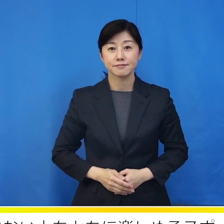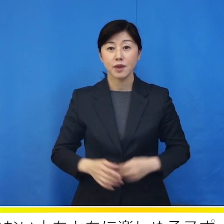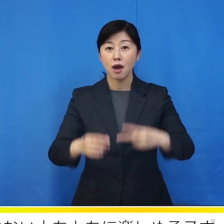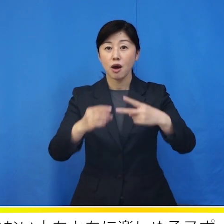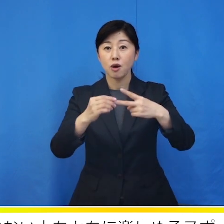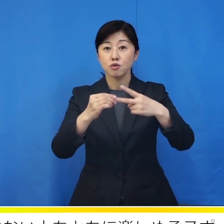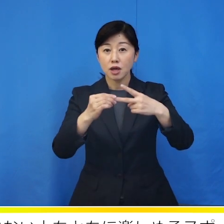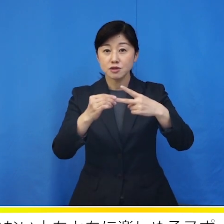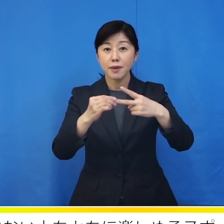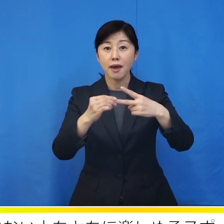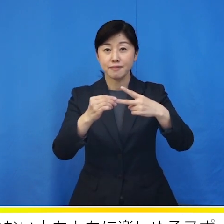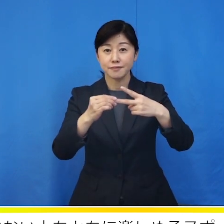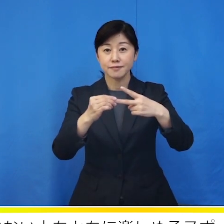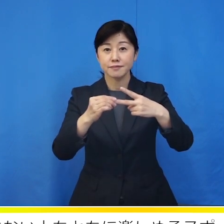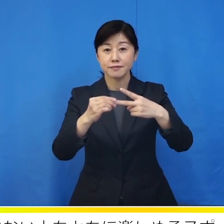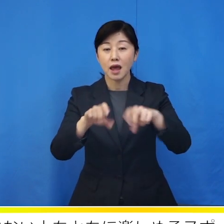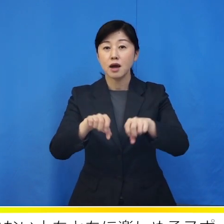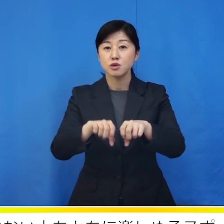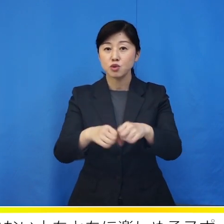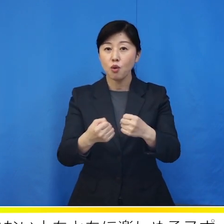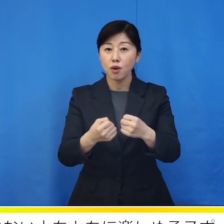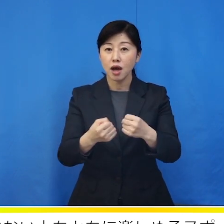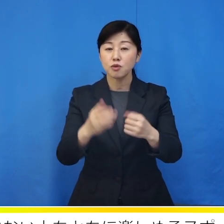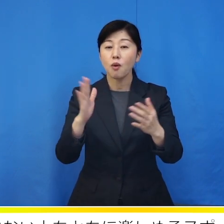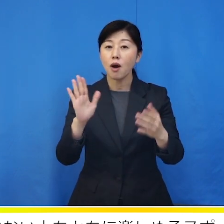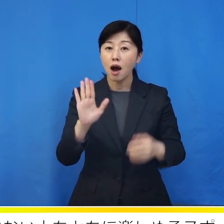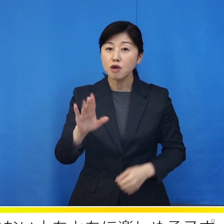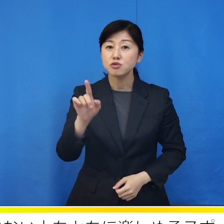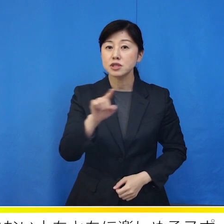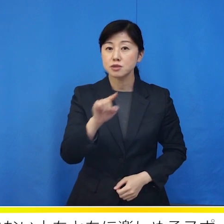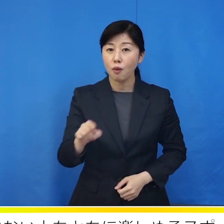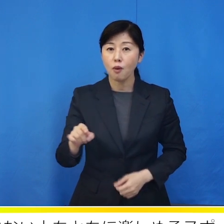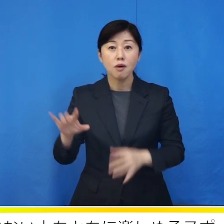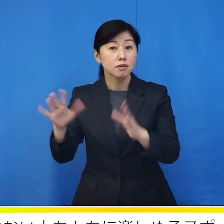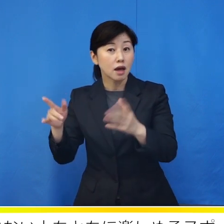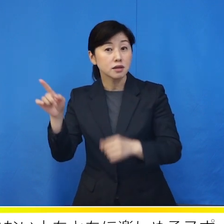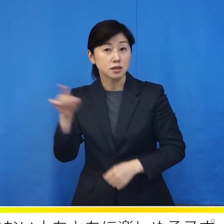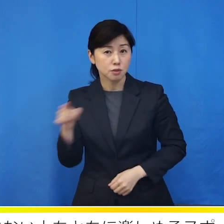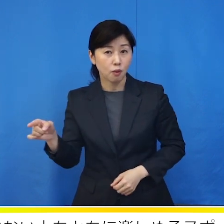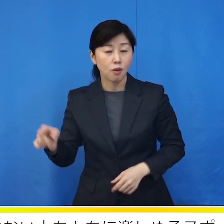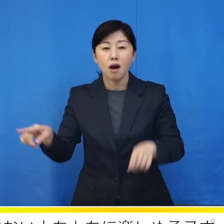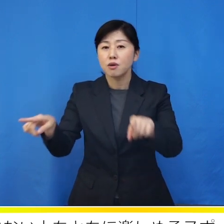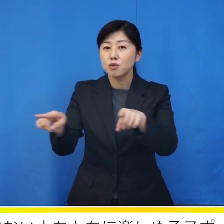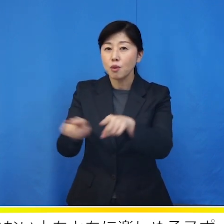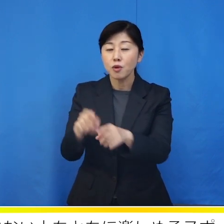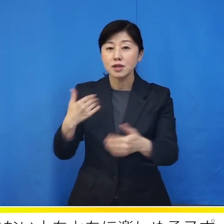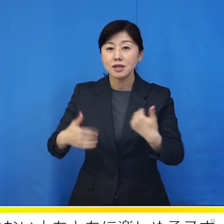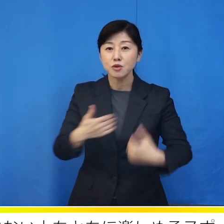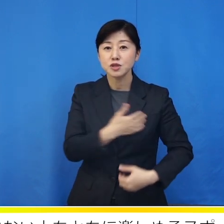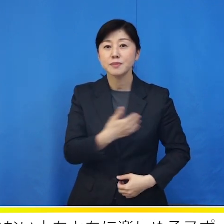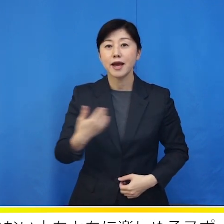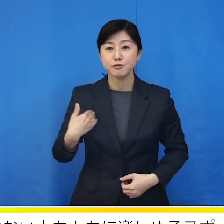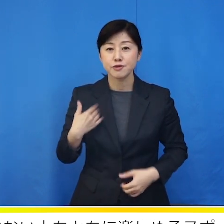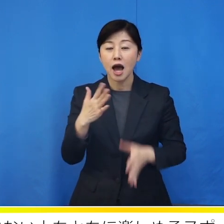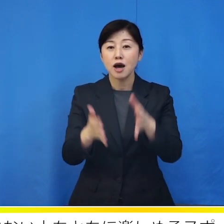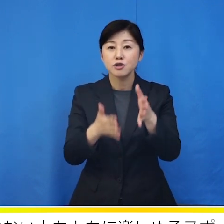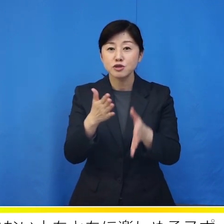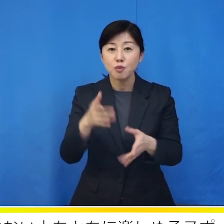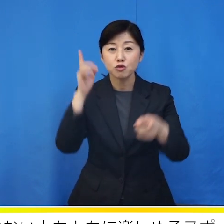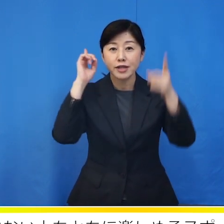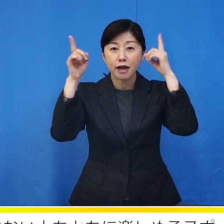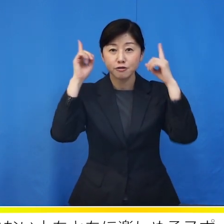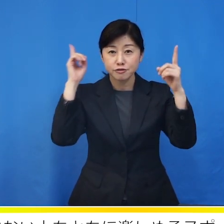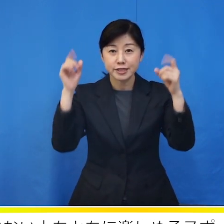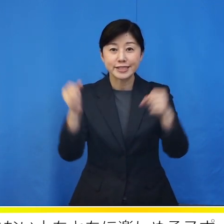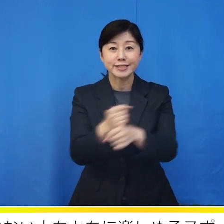二つ目は障害のある人もない人も共に楽しめるスポレク交流事業体験会